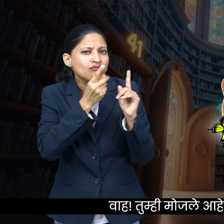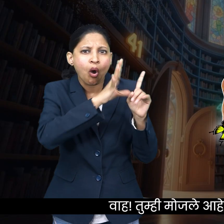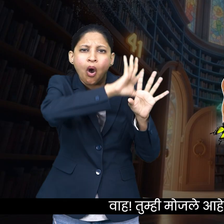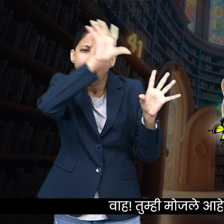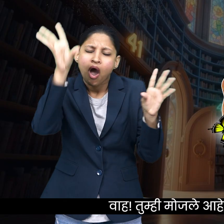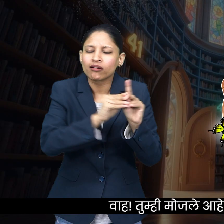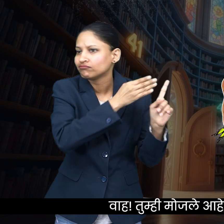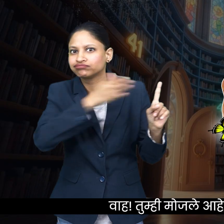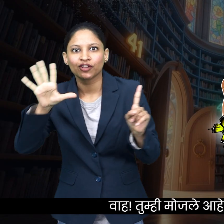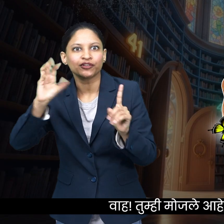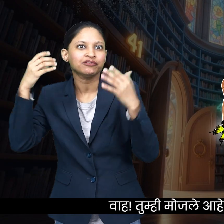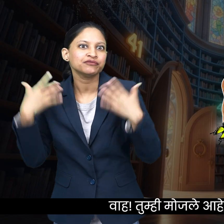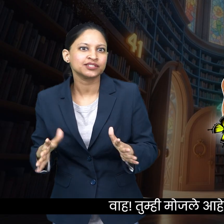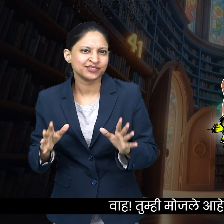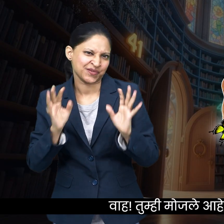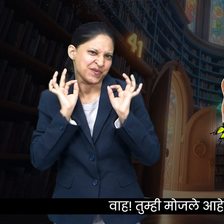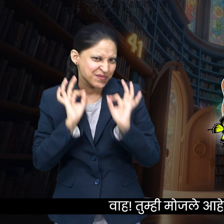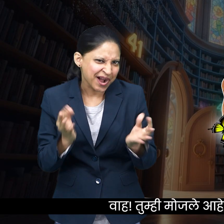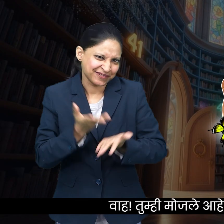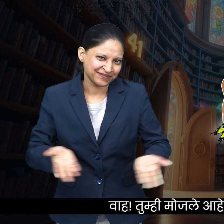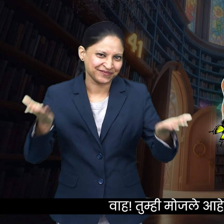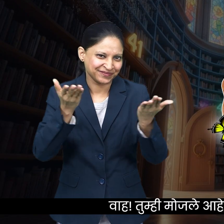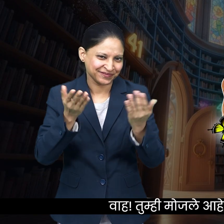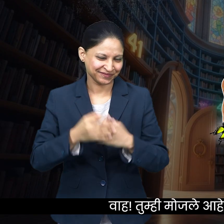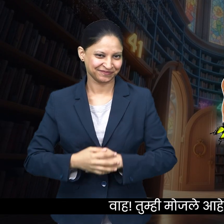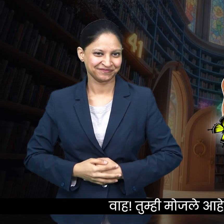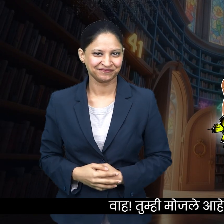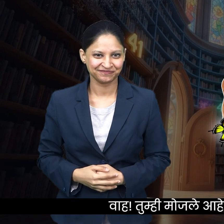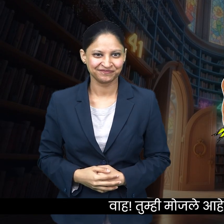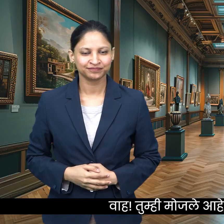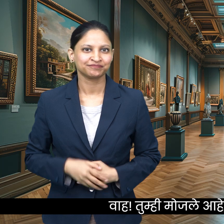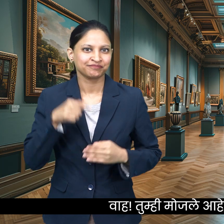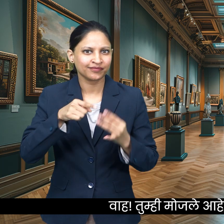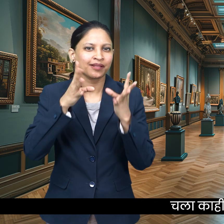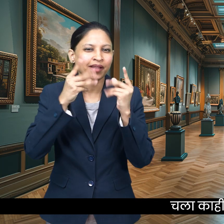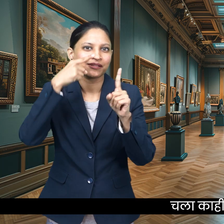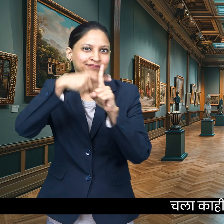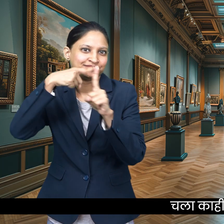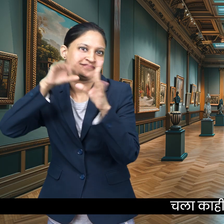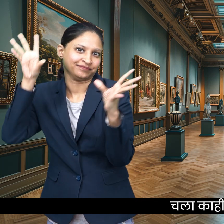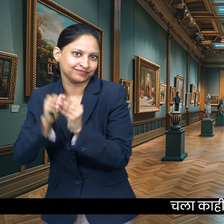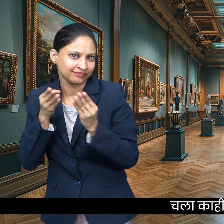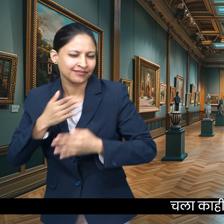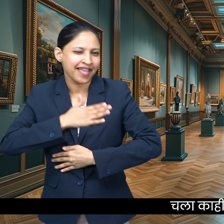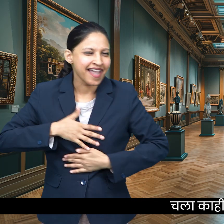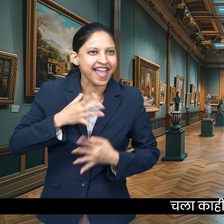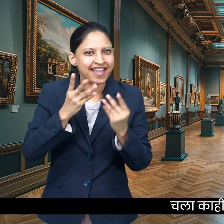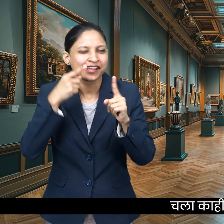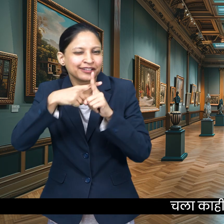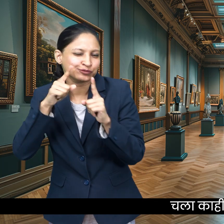तुम्ही मोजले आहे. 50 पर्यंत पोहोचले आहे. अद्भुत. चला